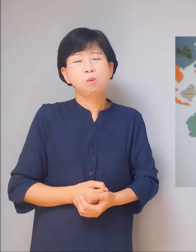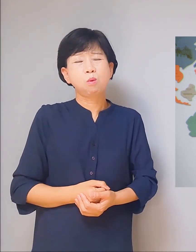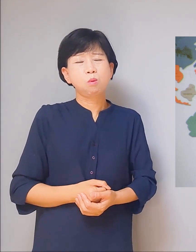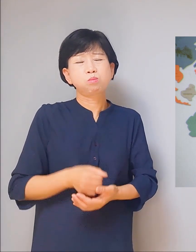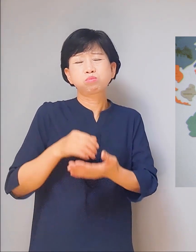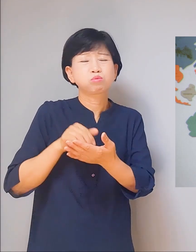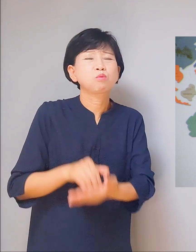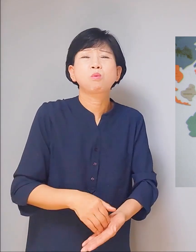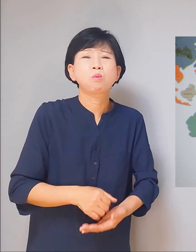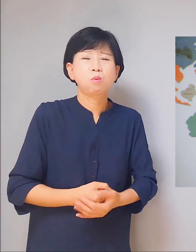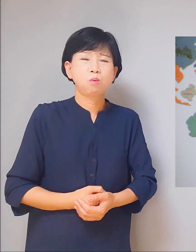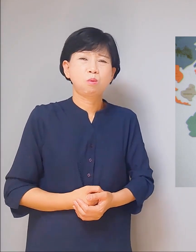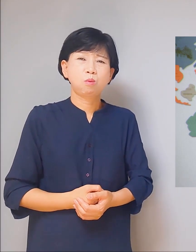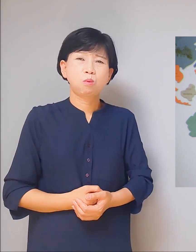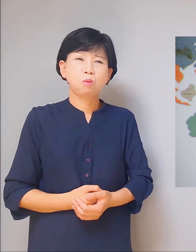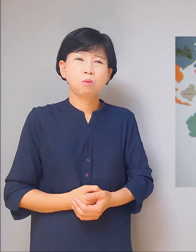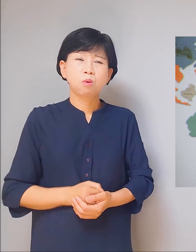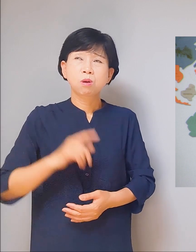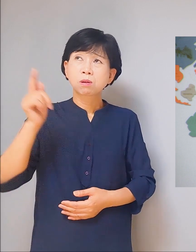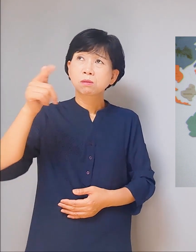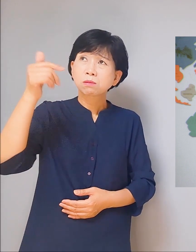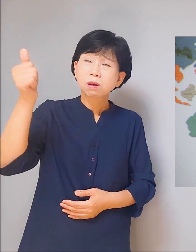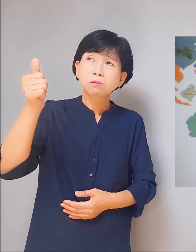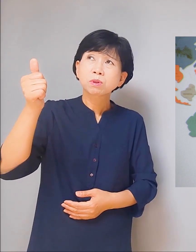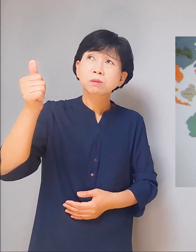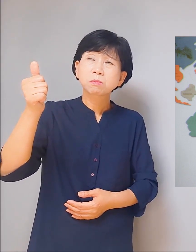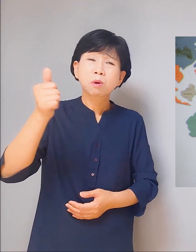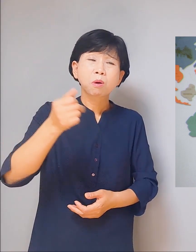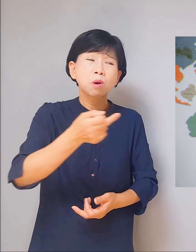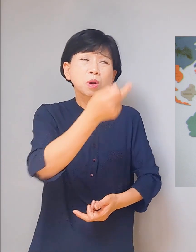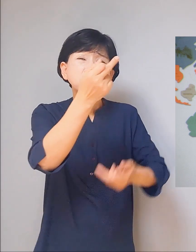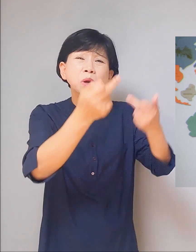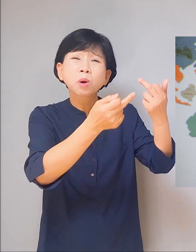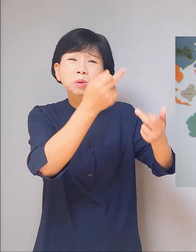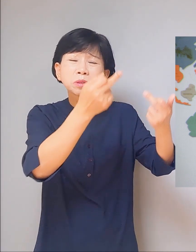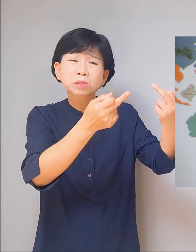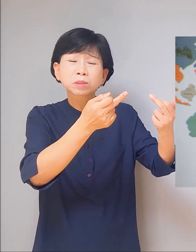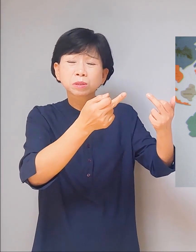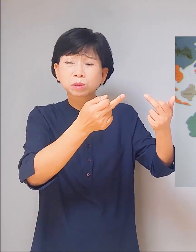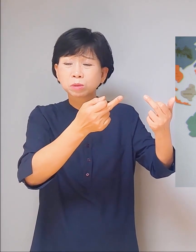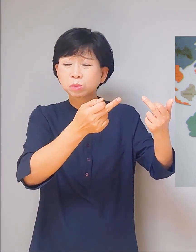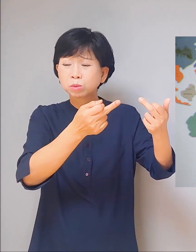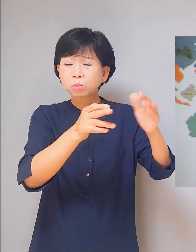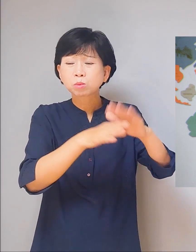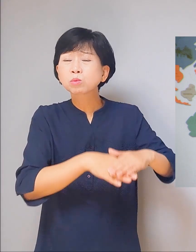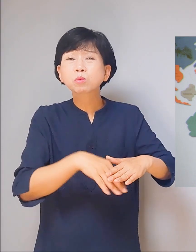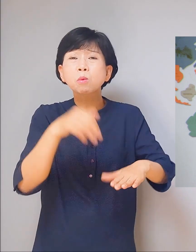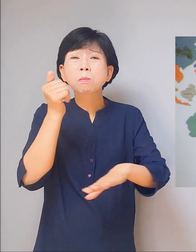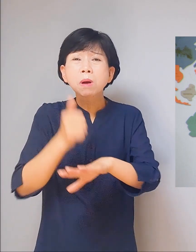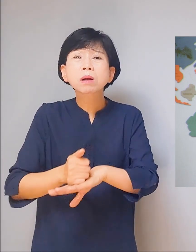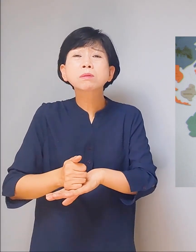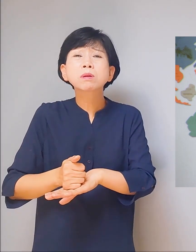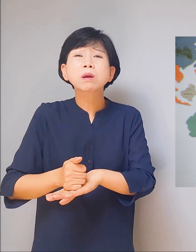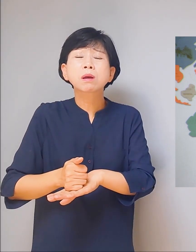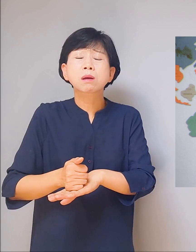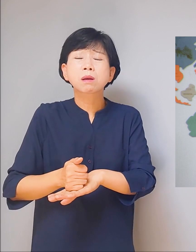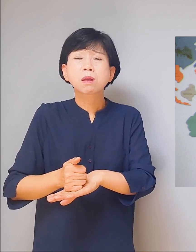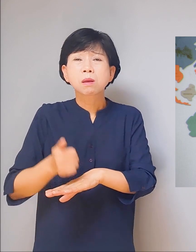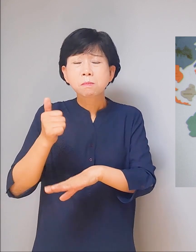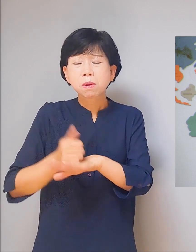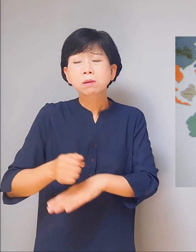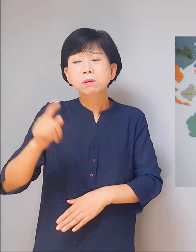너무 무겁습니다. 다윗의 또 다른 형들도 사실 있는데 굳이 막내 다윗을 전쟁터에 보내요.